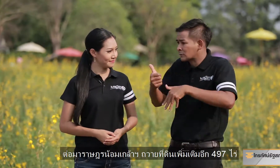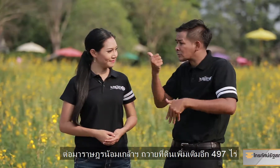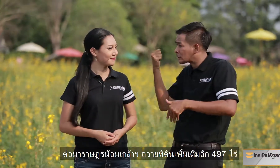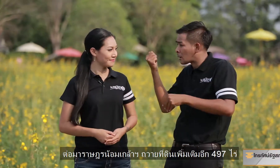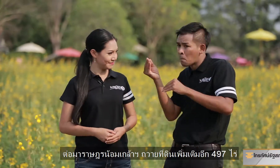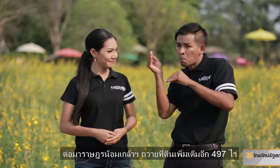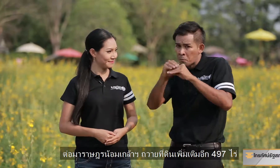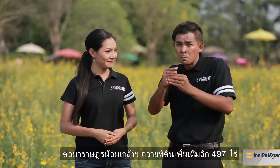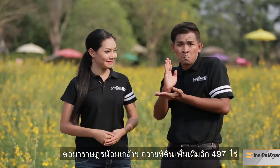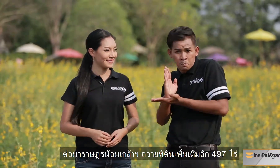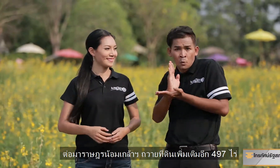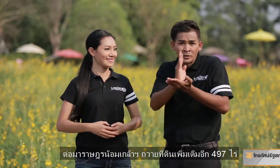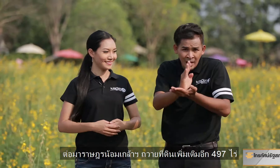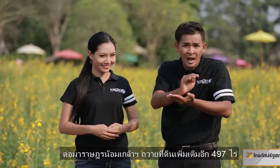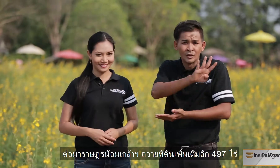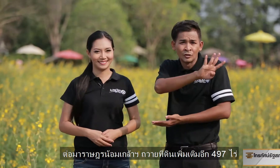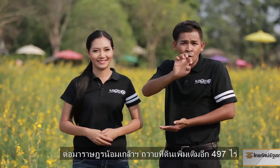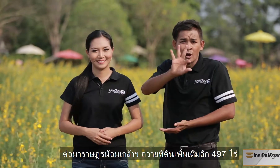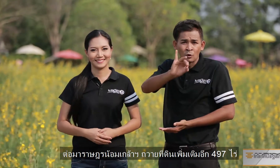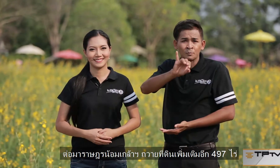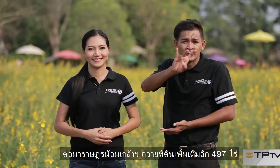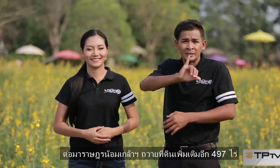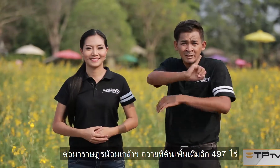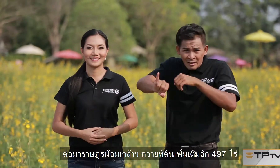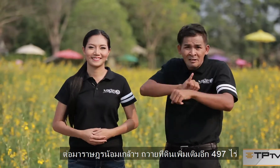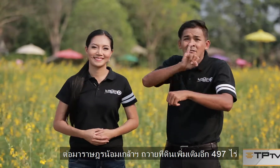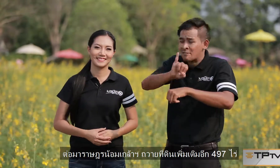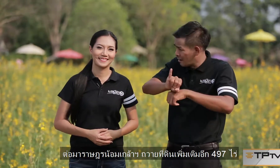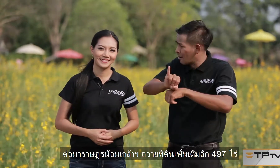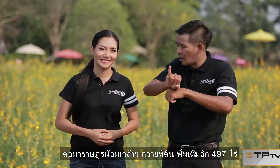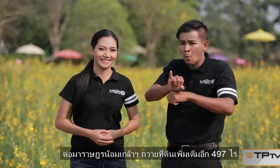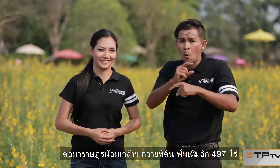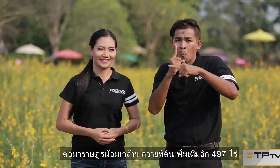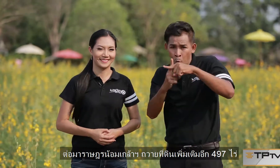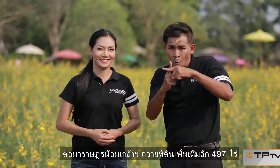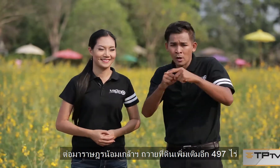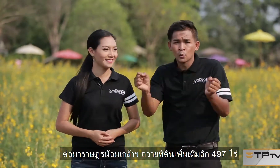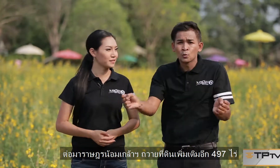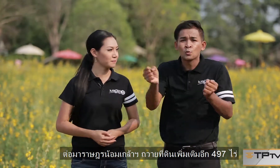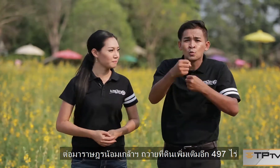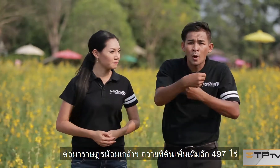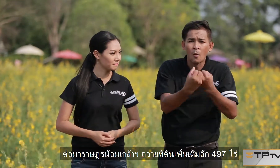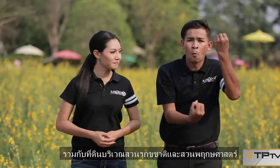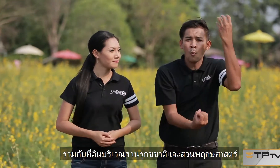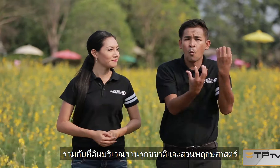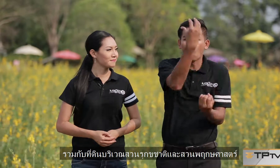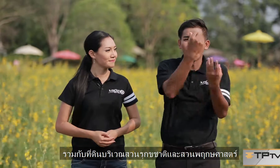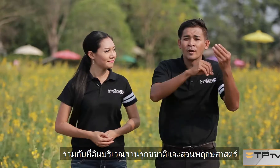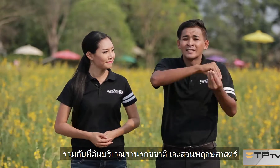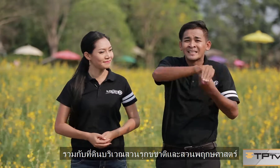ราษฎรน้อมเกล้าถวายที่ดินเพิ่มเติมอีก497ไร่รวมกับที่ดินบริเวณส